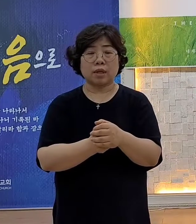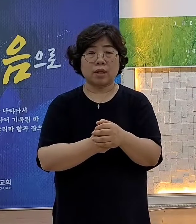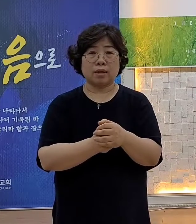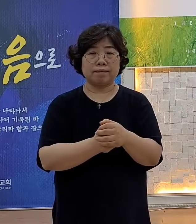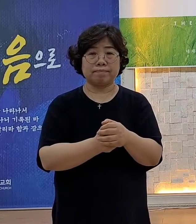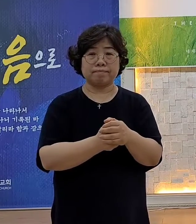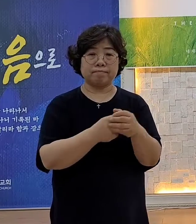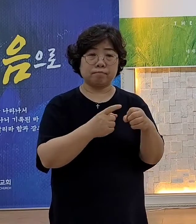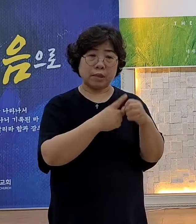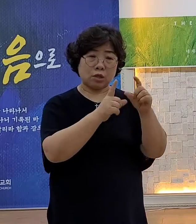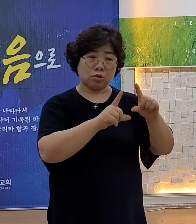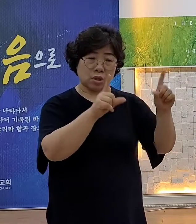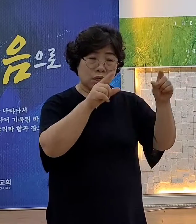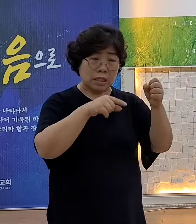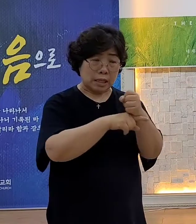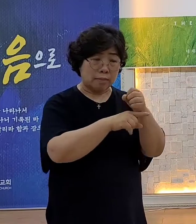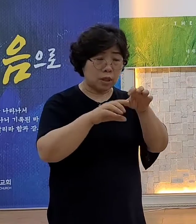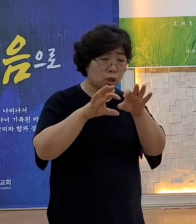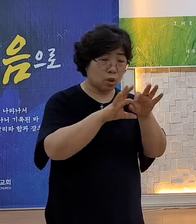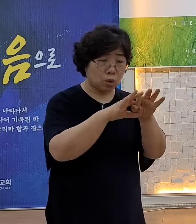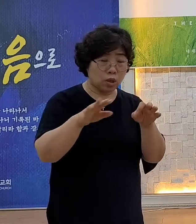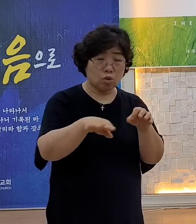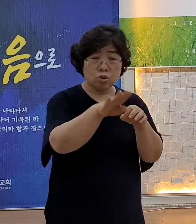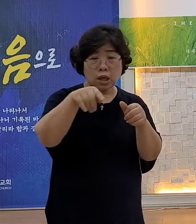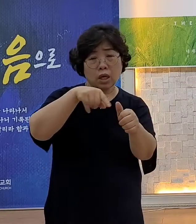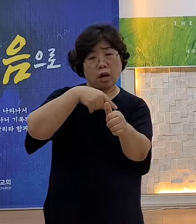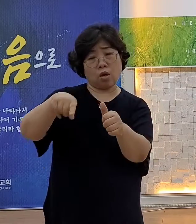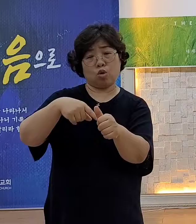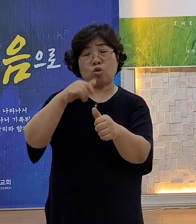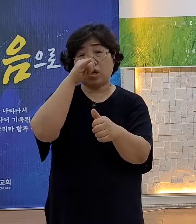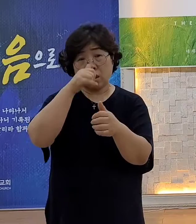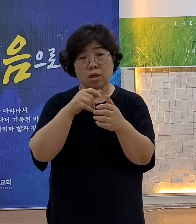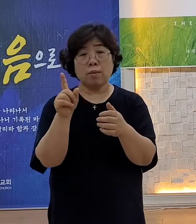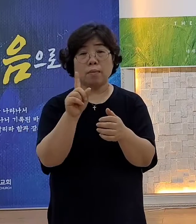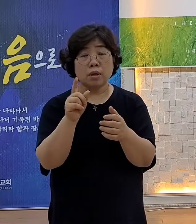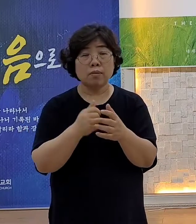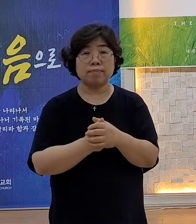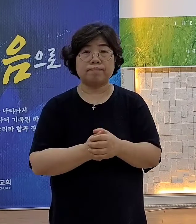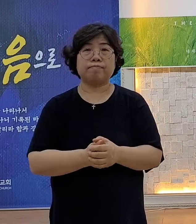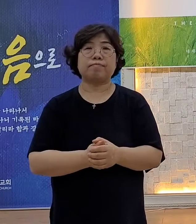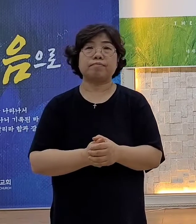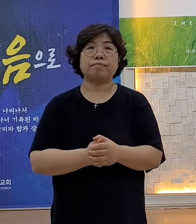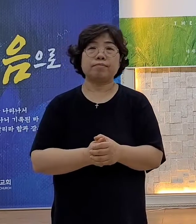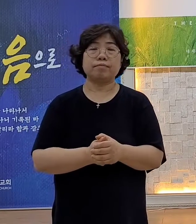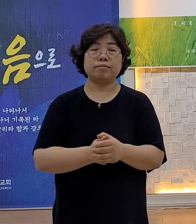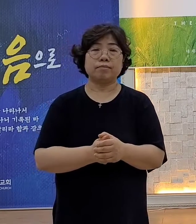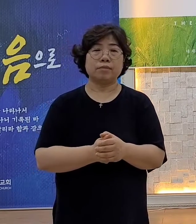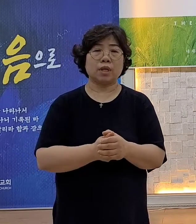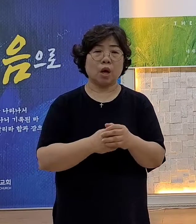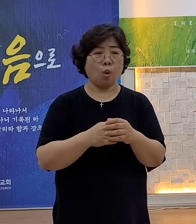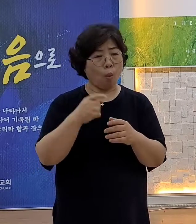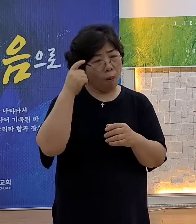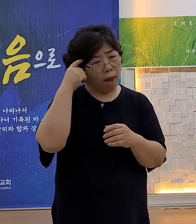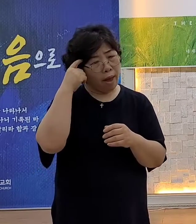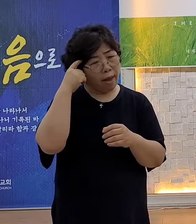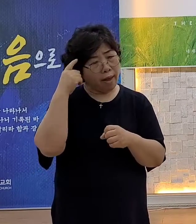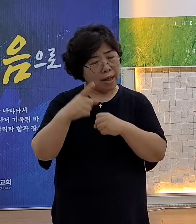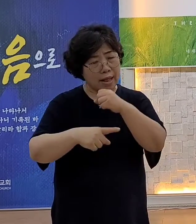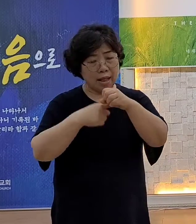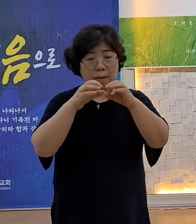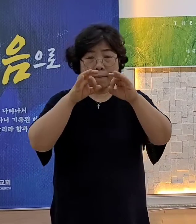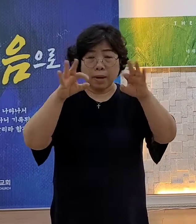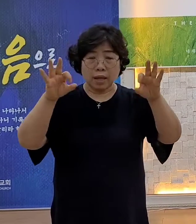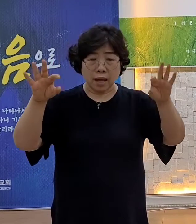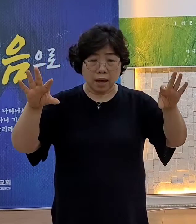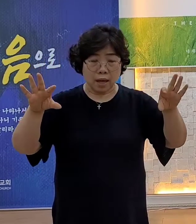말씀을 드렸는데 이 교훈이 뭘까? 이 맥추절의 오늘날의 의미는 무엇이라 생각합니까? 왜 해마다 이